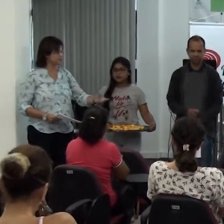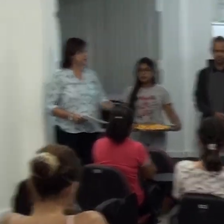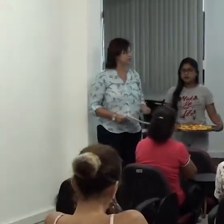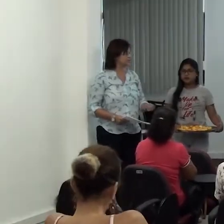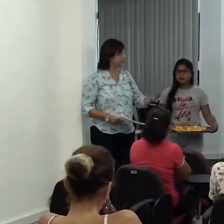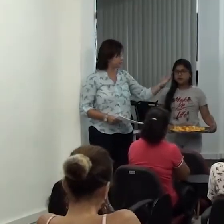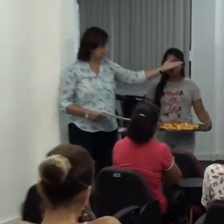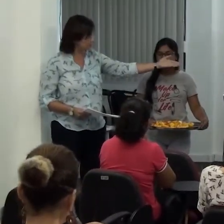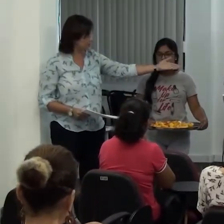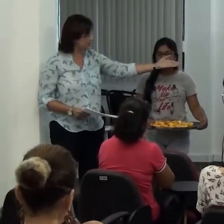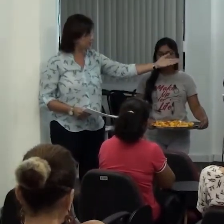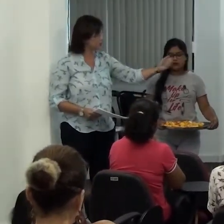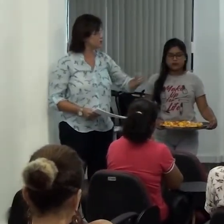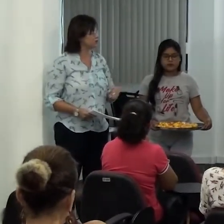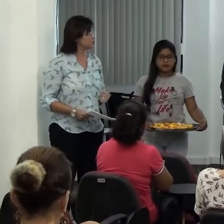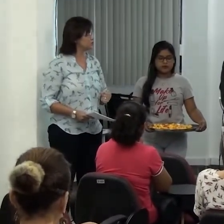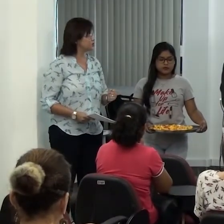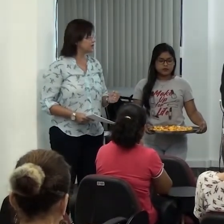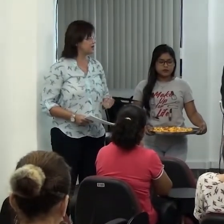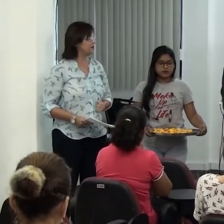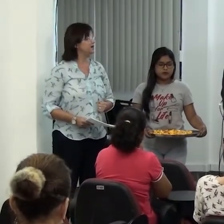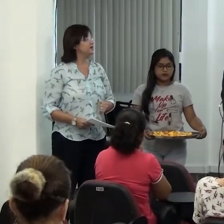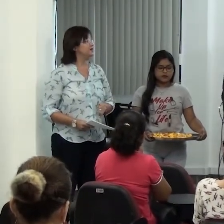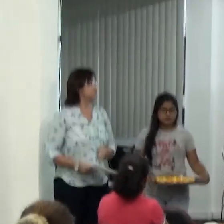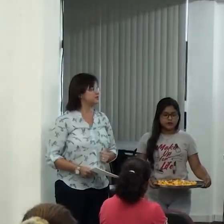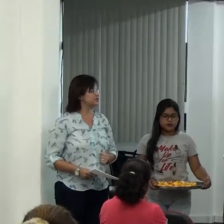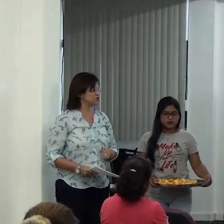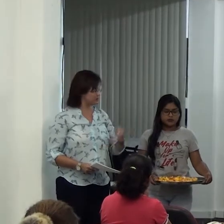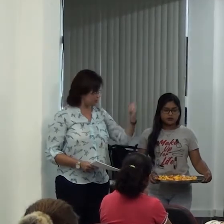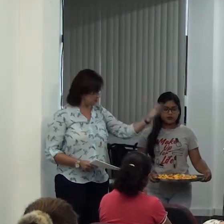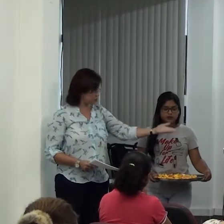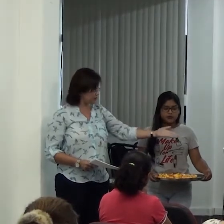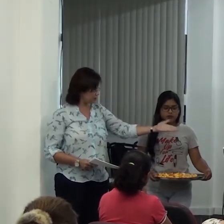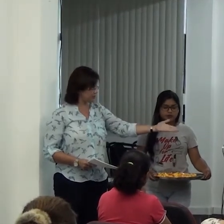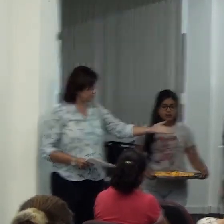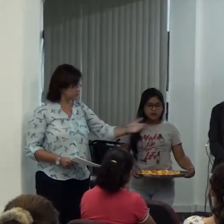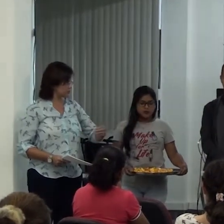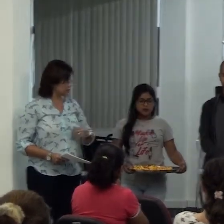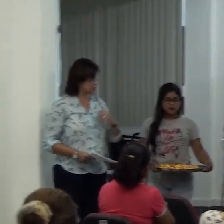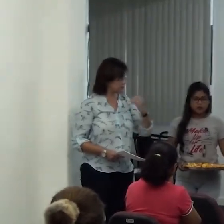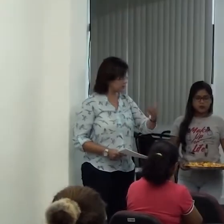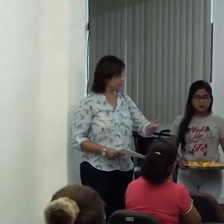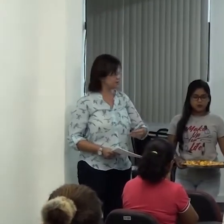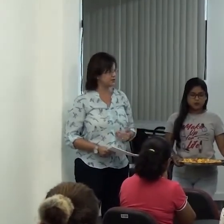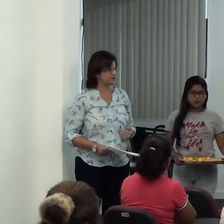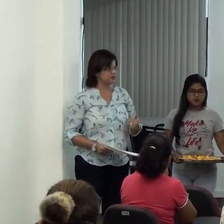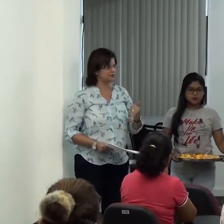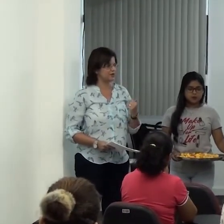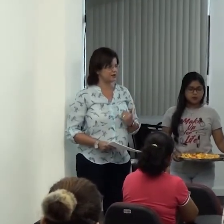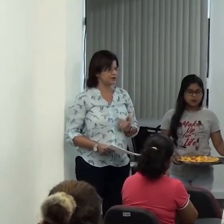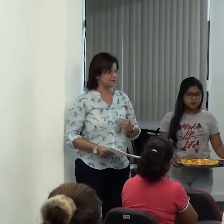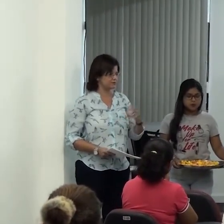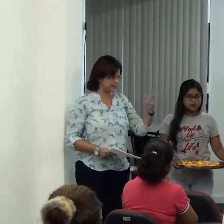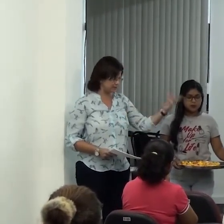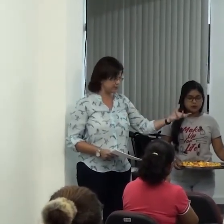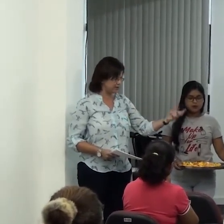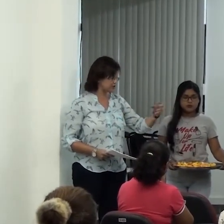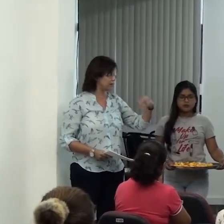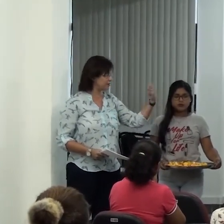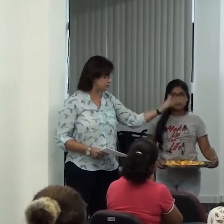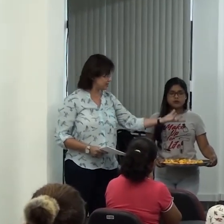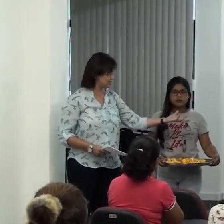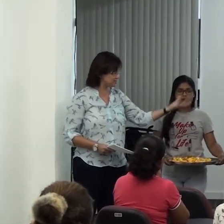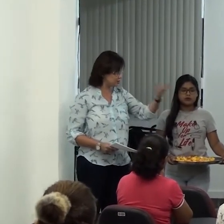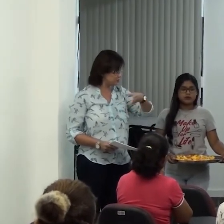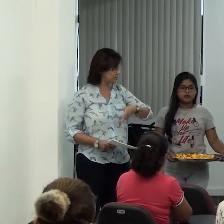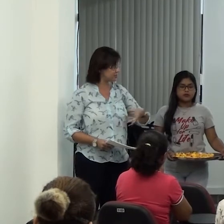necessidades especiais, né? A palestra dele, do Edgar. E assim, a gente realmente parabeniza vocês pelo Papo Cabeça, né? Não